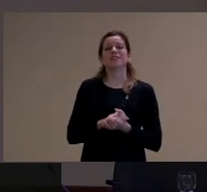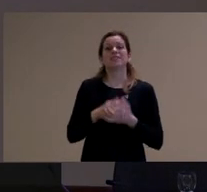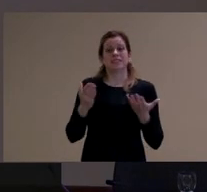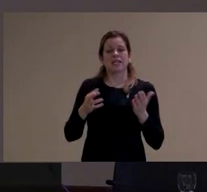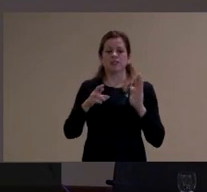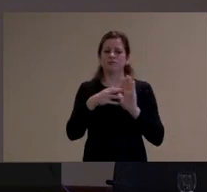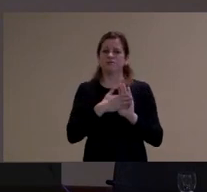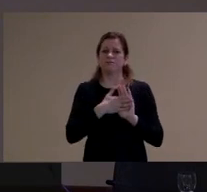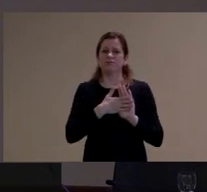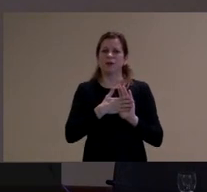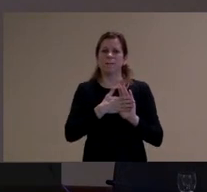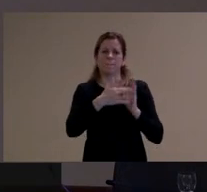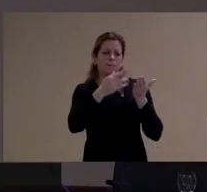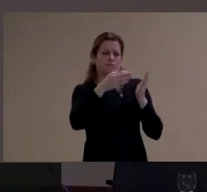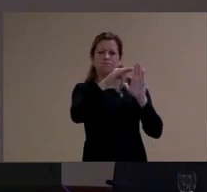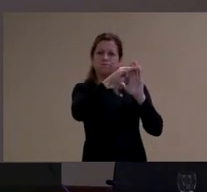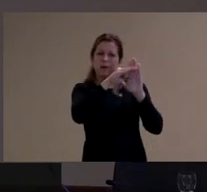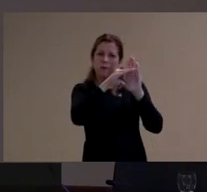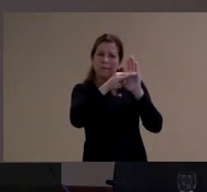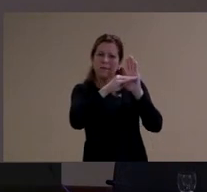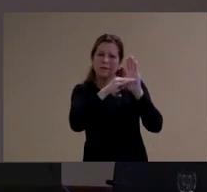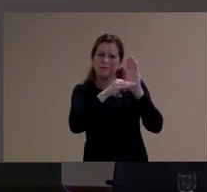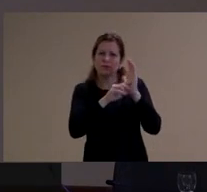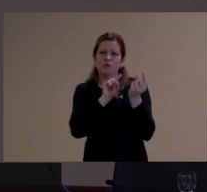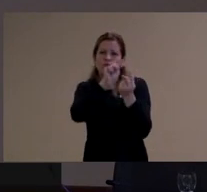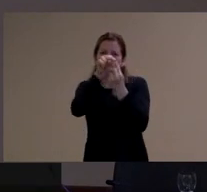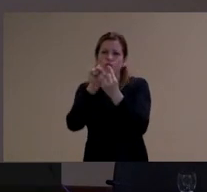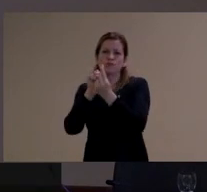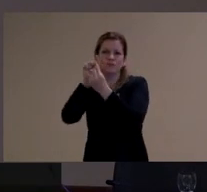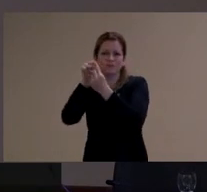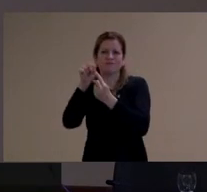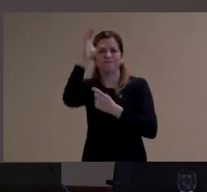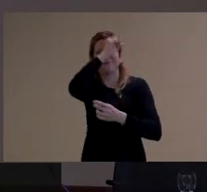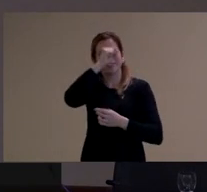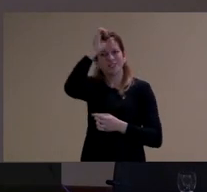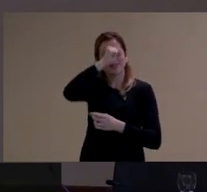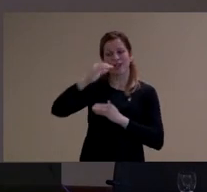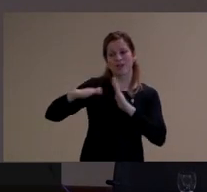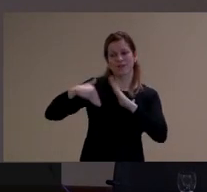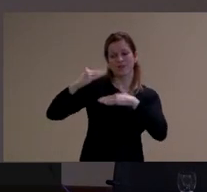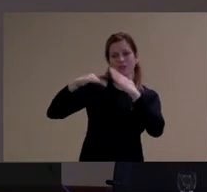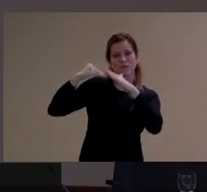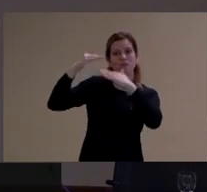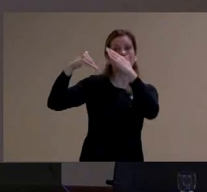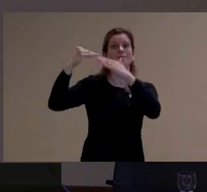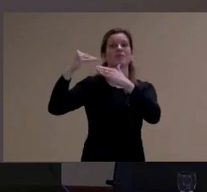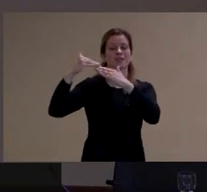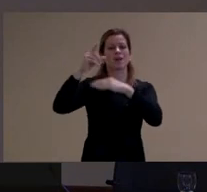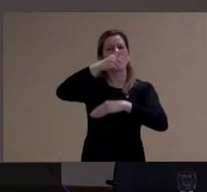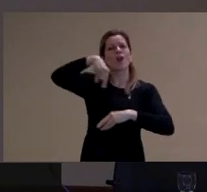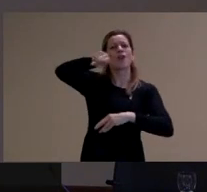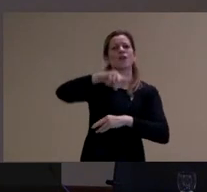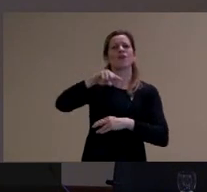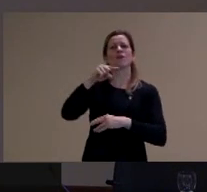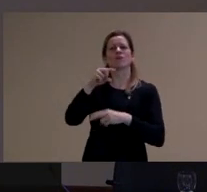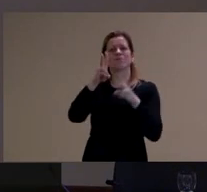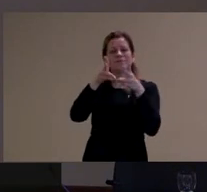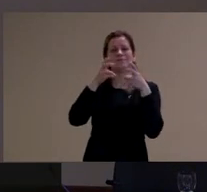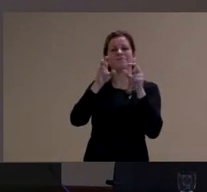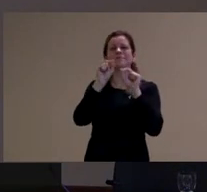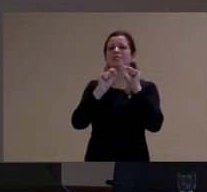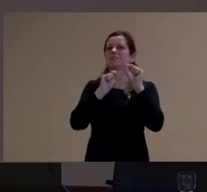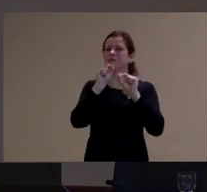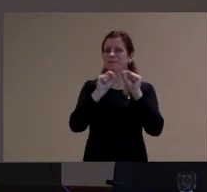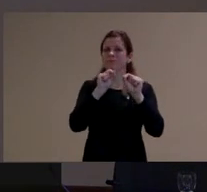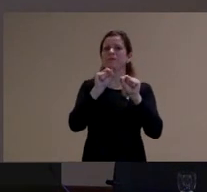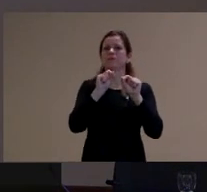redação né Dos objetivos de aprendizagem e desenvolvimento nós observamos né que